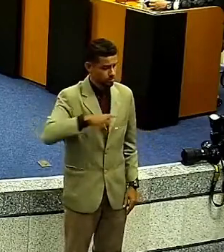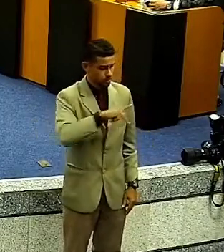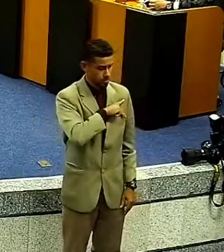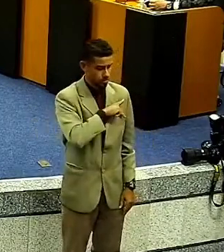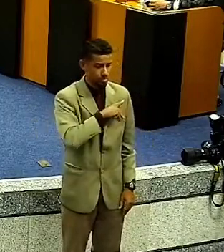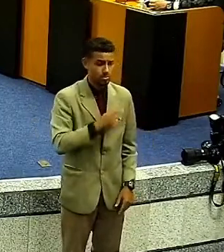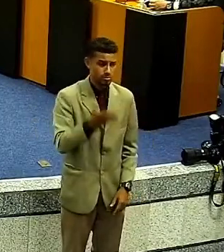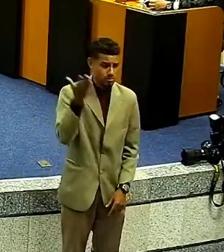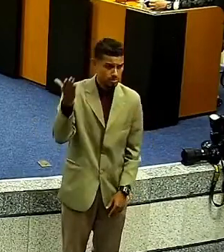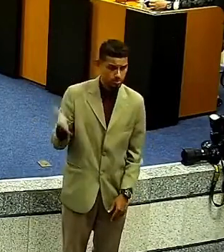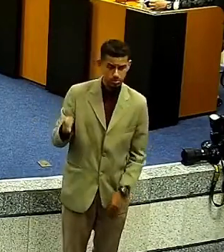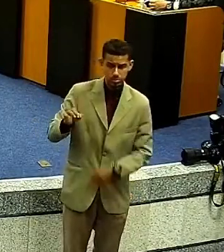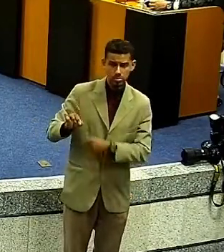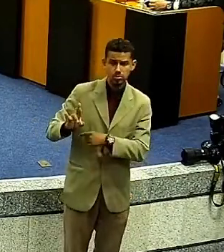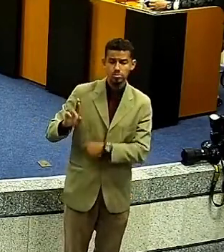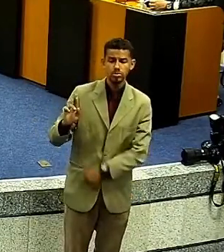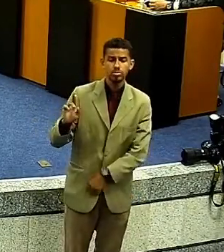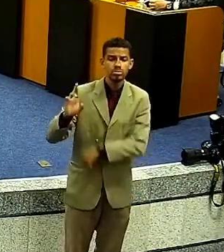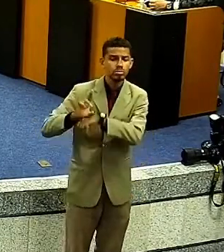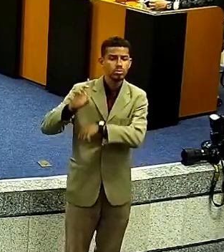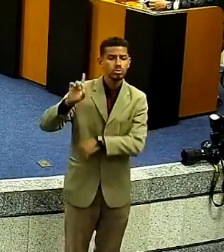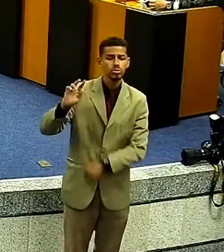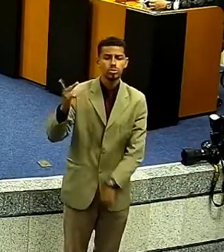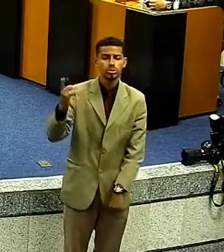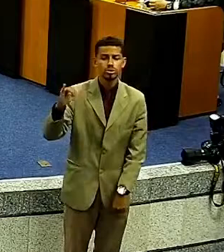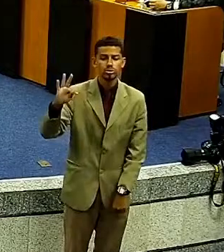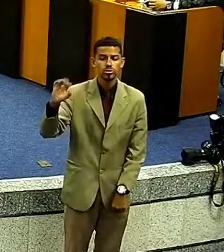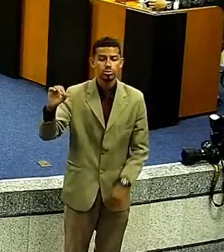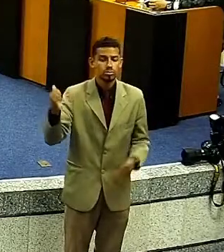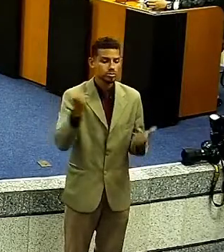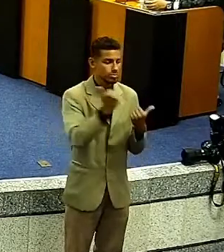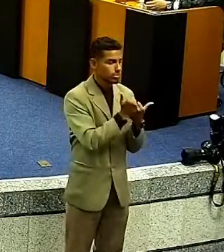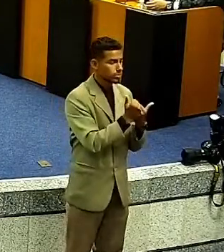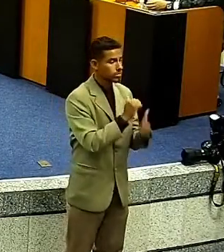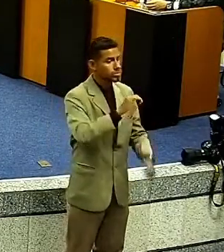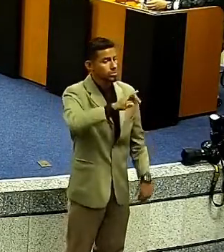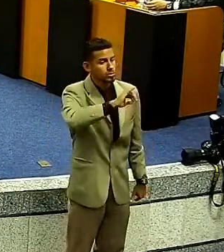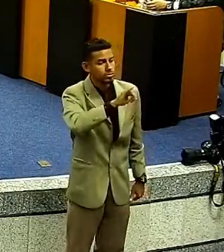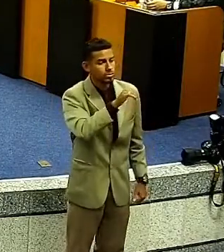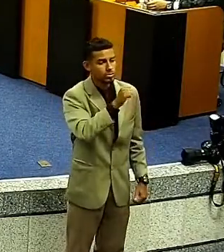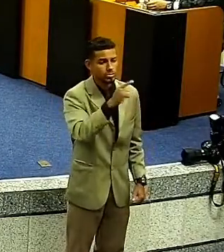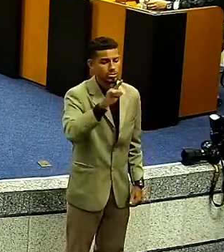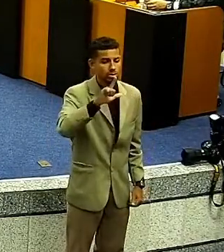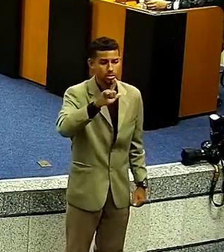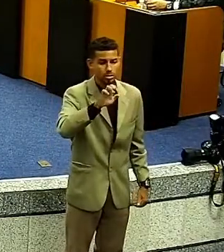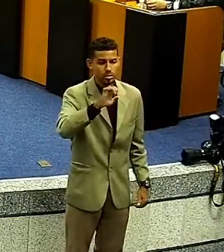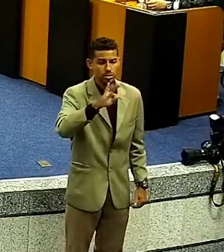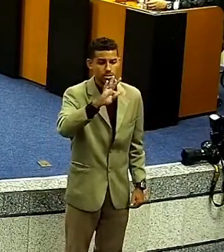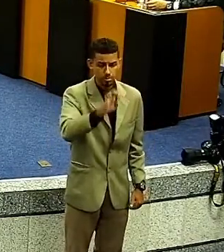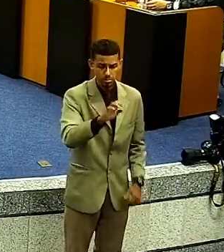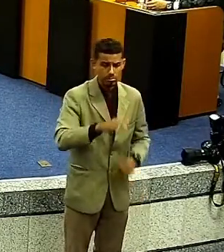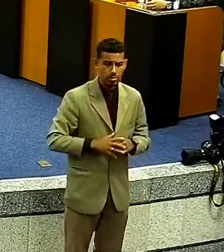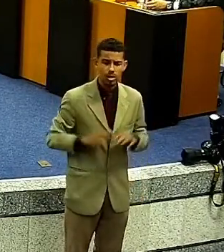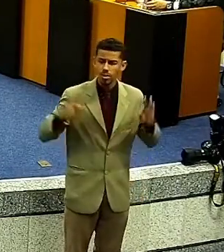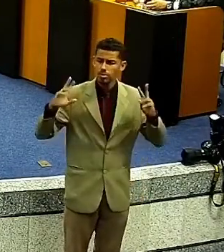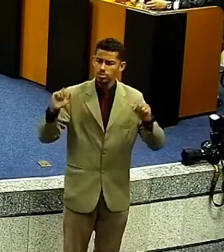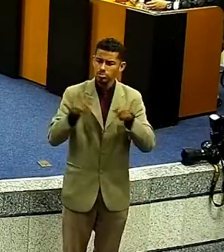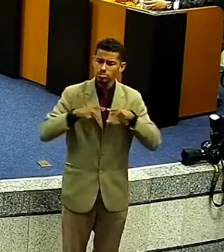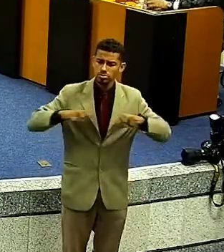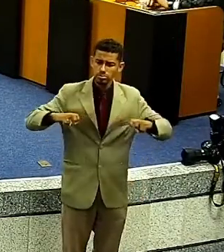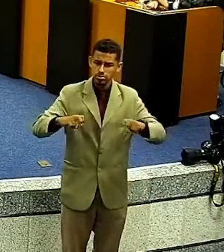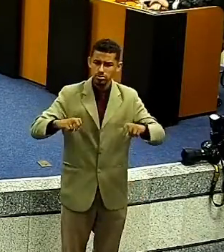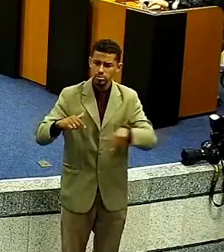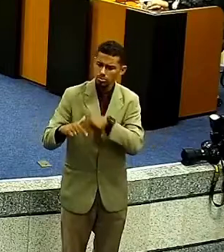José Leite agradecer todos os membros da corte que estiveram sempre hermanados conosco para que a gente pudesse fazer um